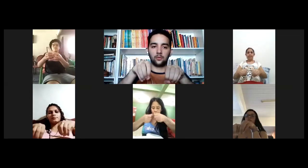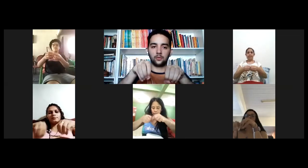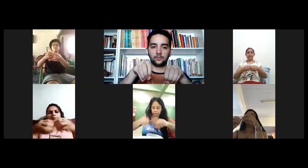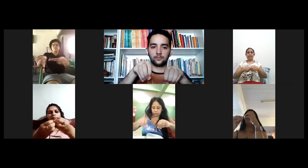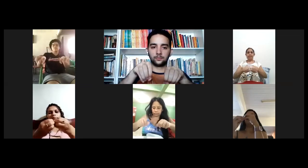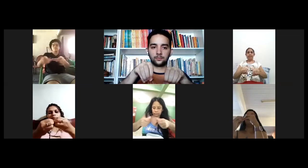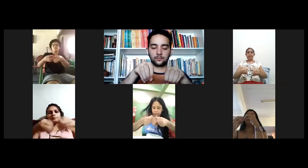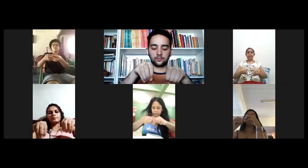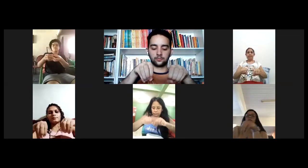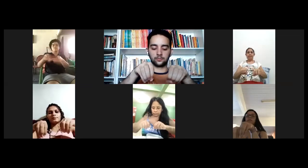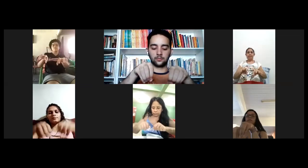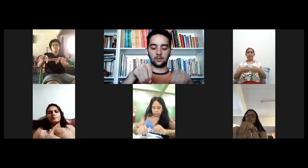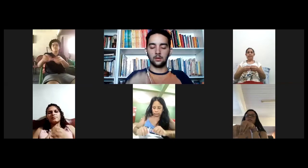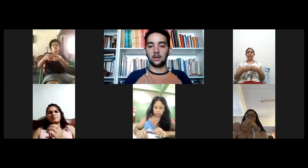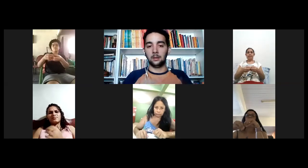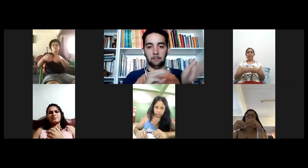Ovo.